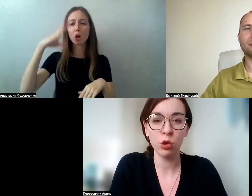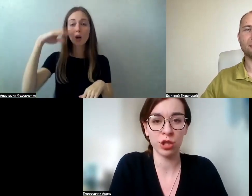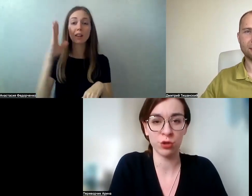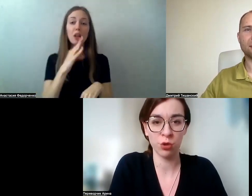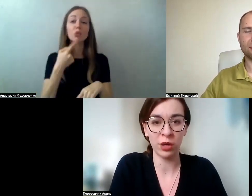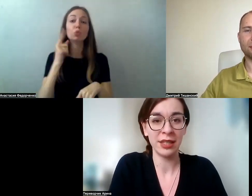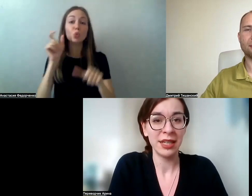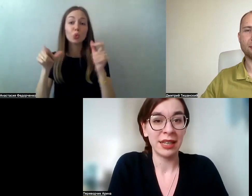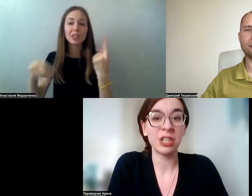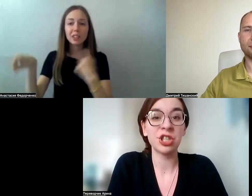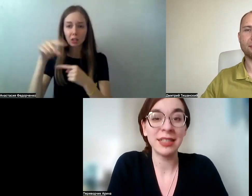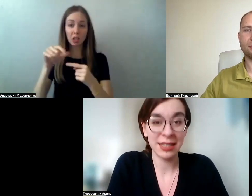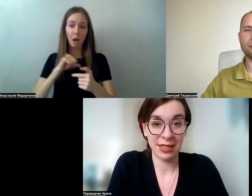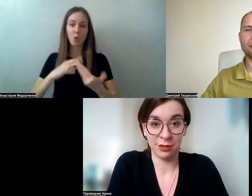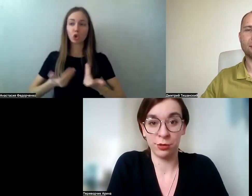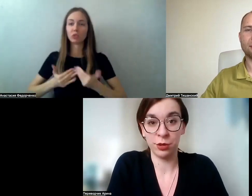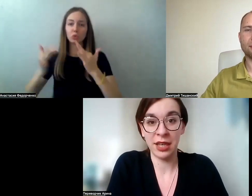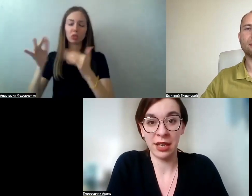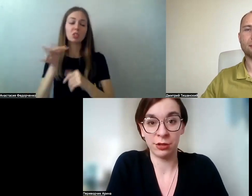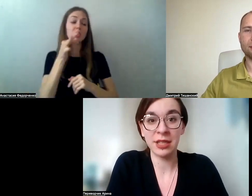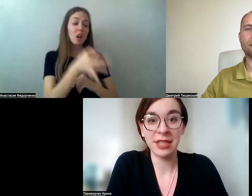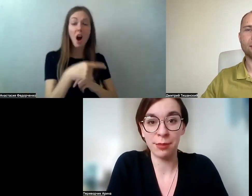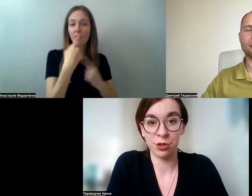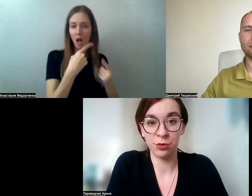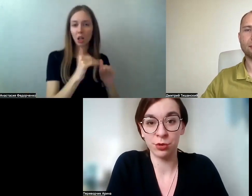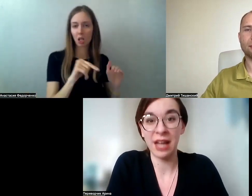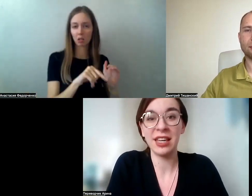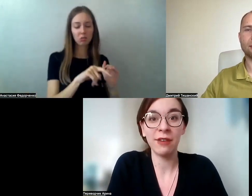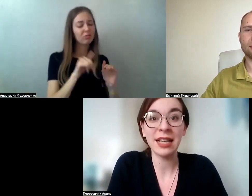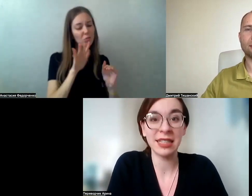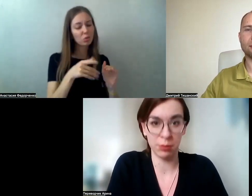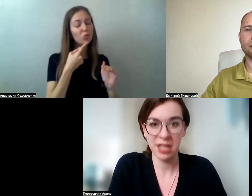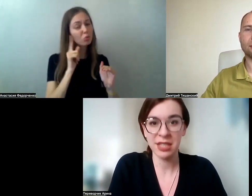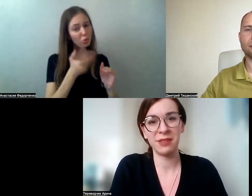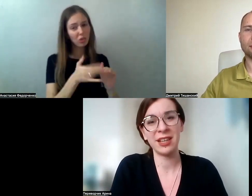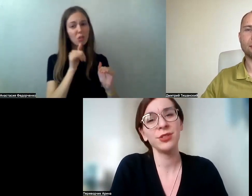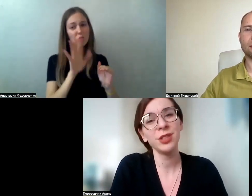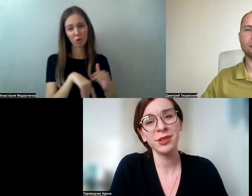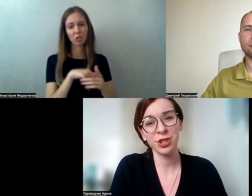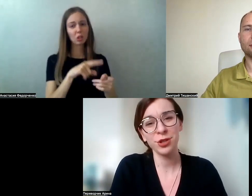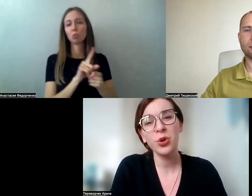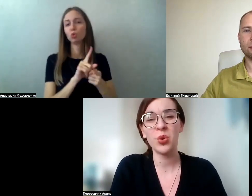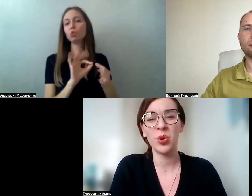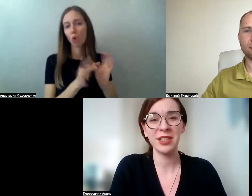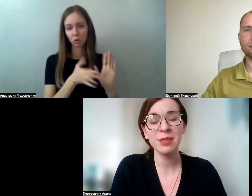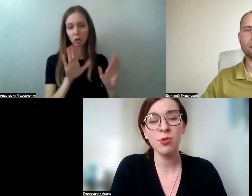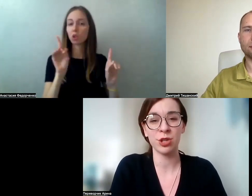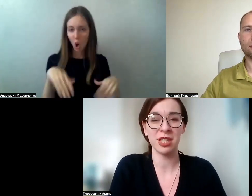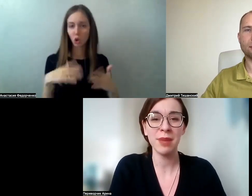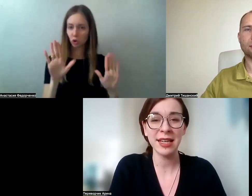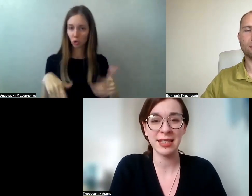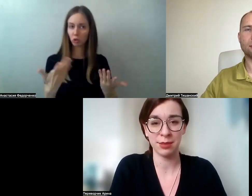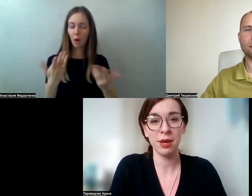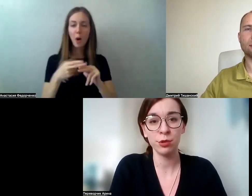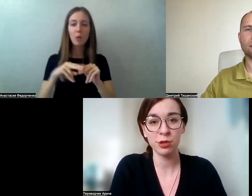очень сложная в школе. Даже родители вот, глухие, которые сами живут, вот, они говорят своим детям, говорят: ну ты же глухой, ты не